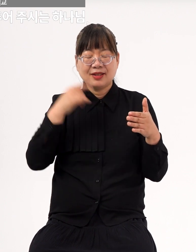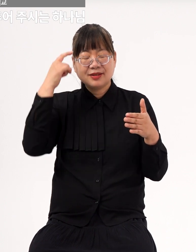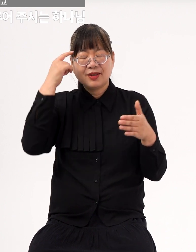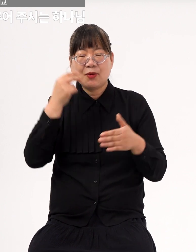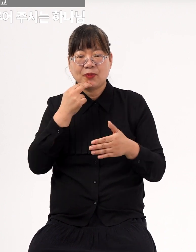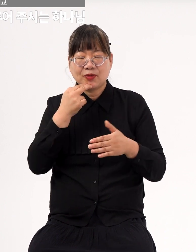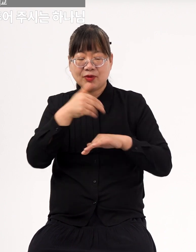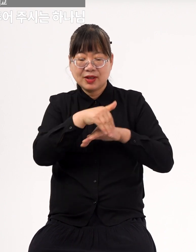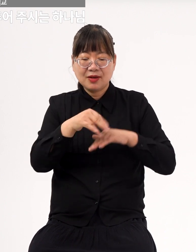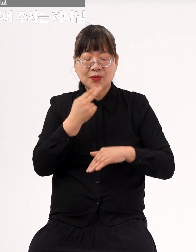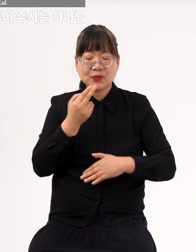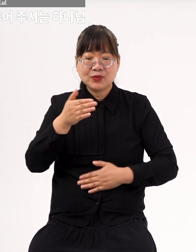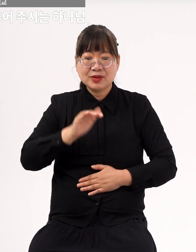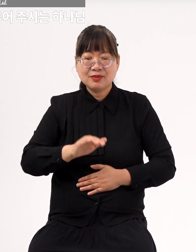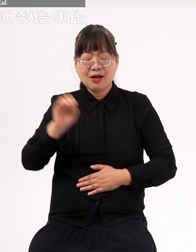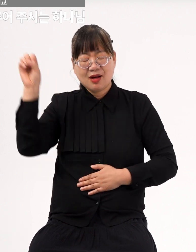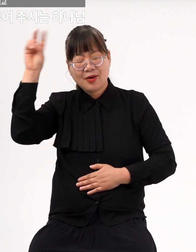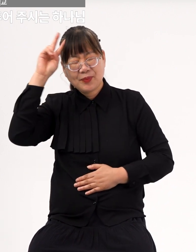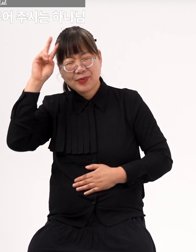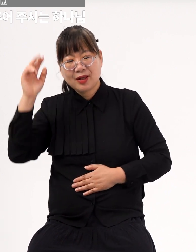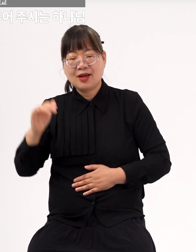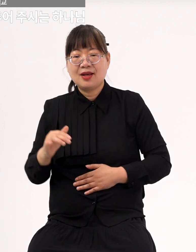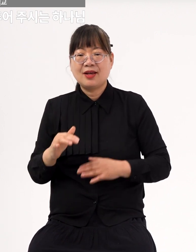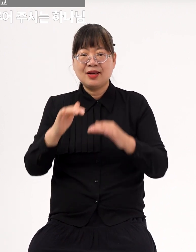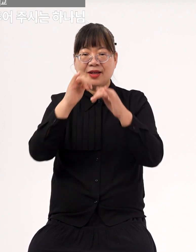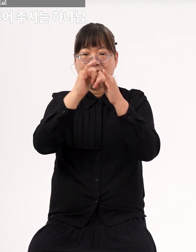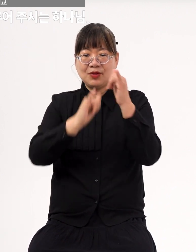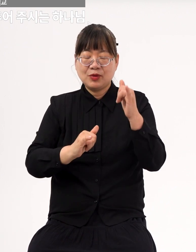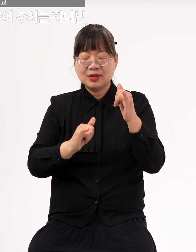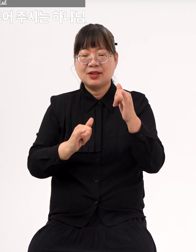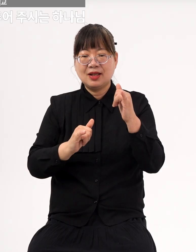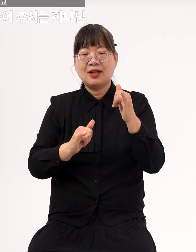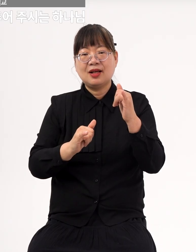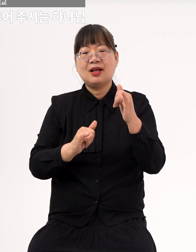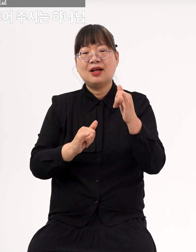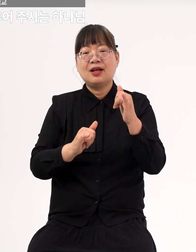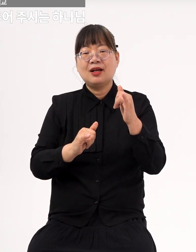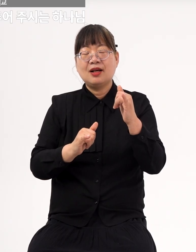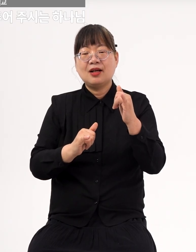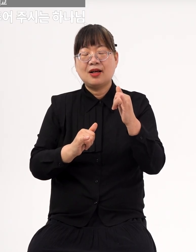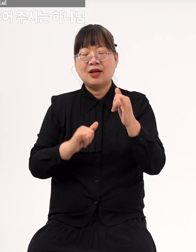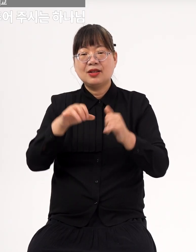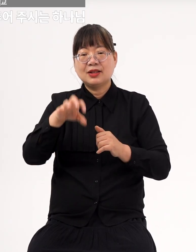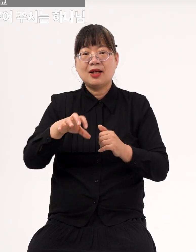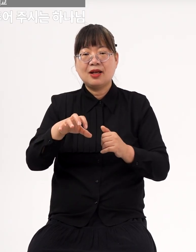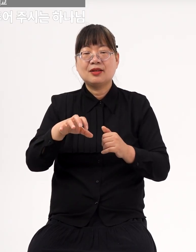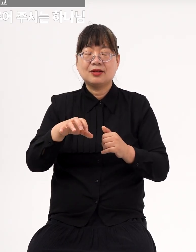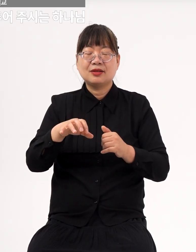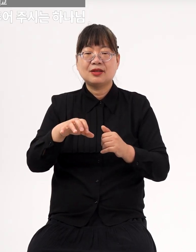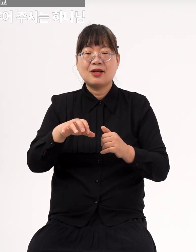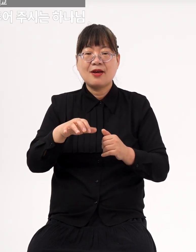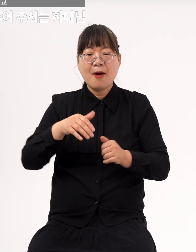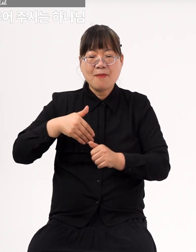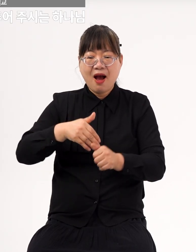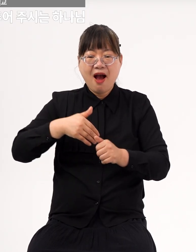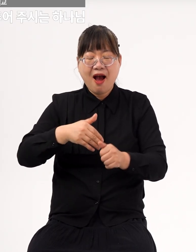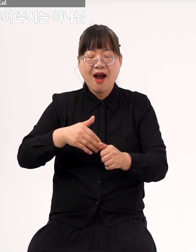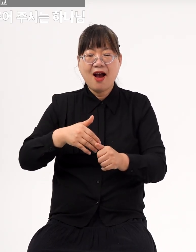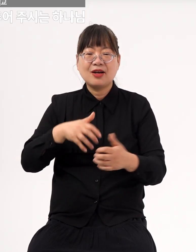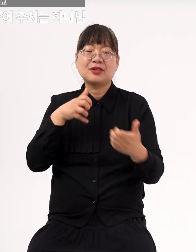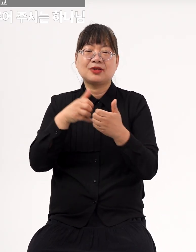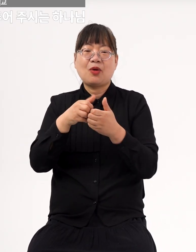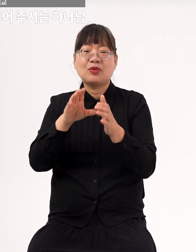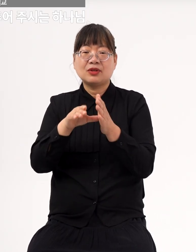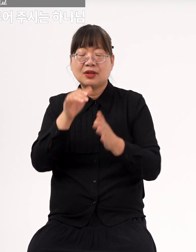않았는데 갑자기 역사의 전면에 떠밀려서 전사가 될 때도 있고, 또 내가